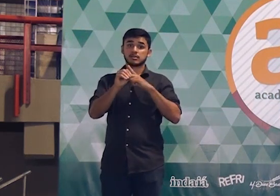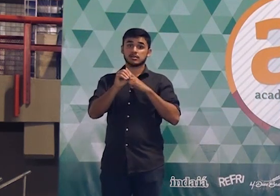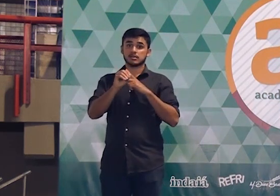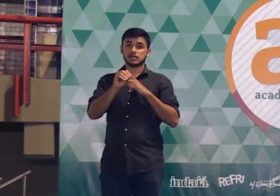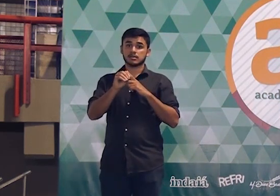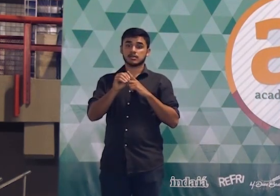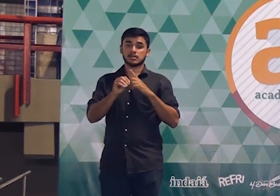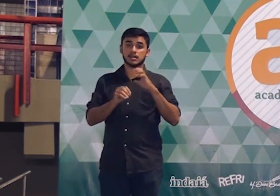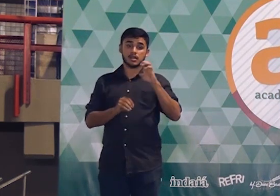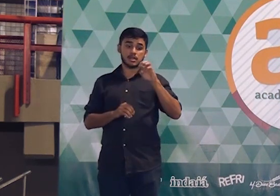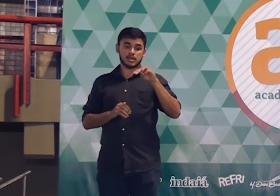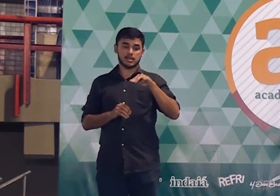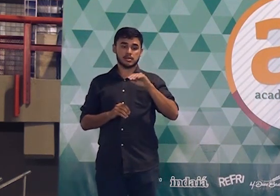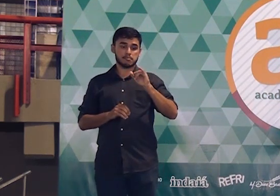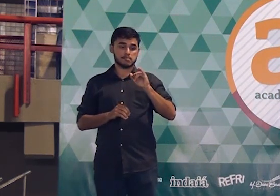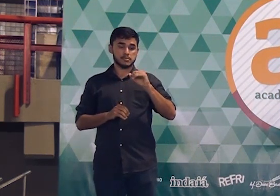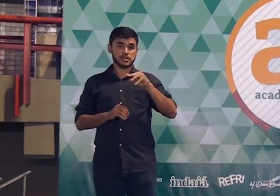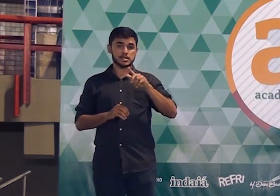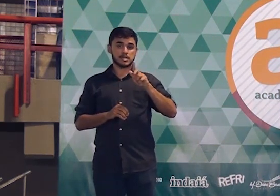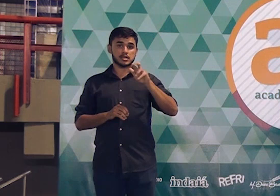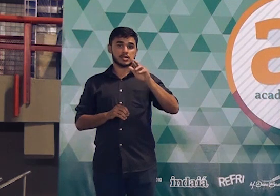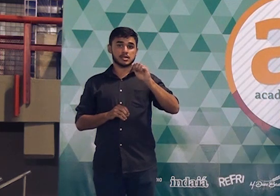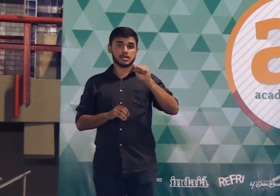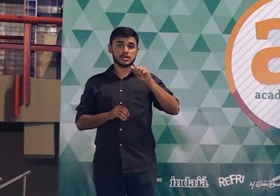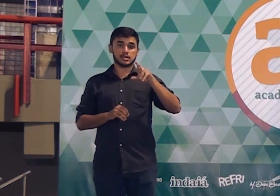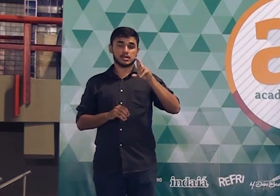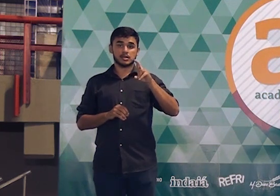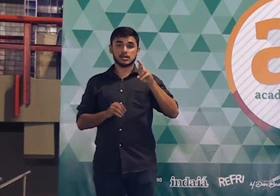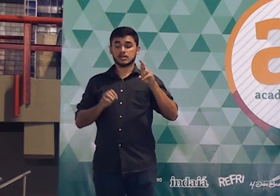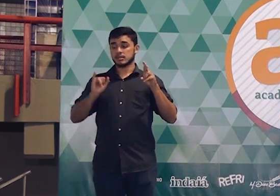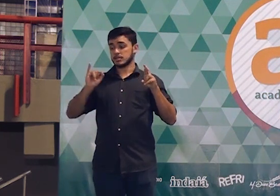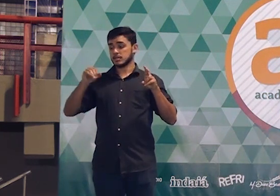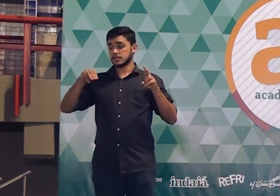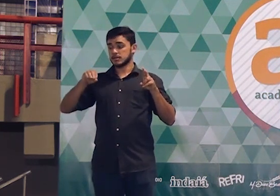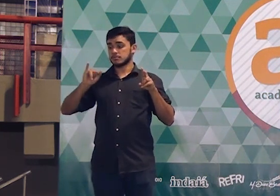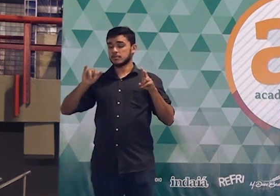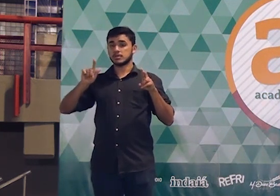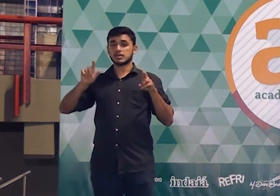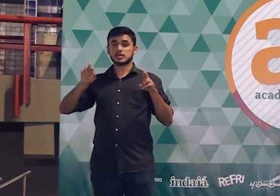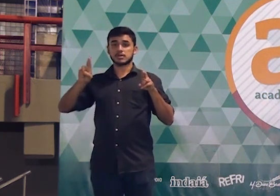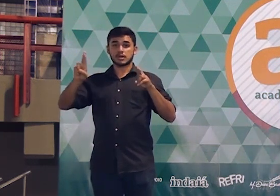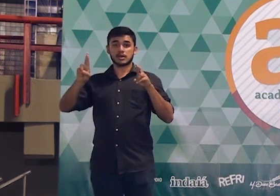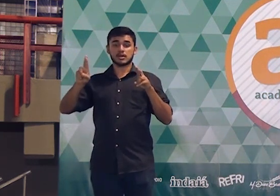e emigrar é migrar. Deu para entender?